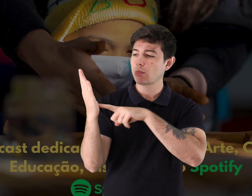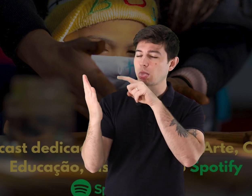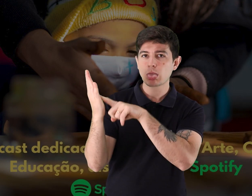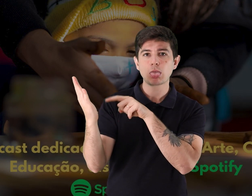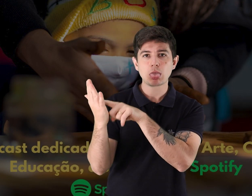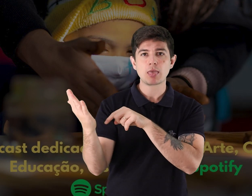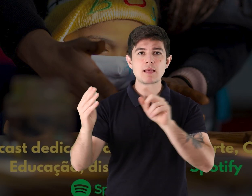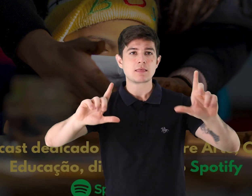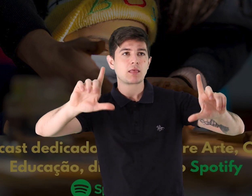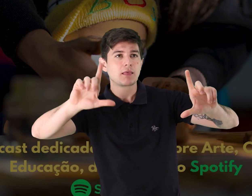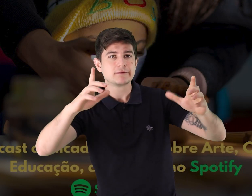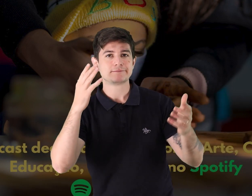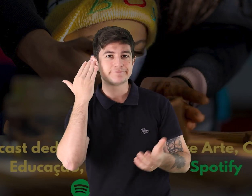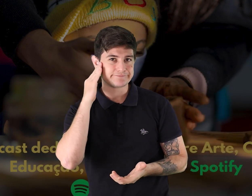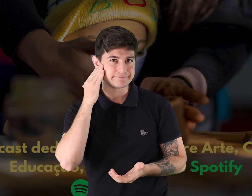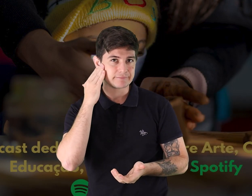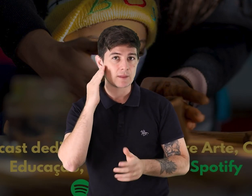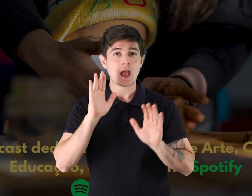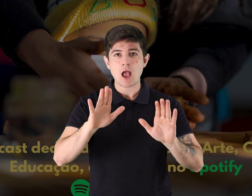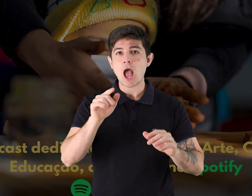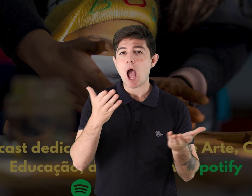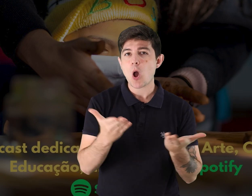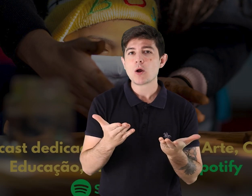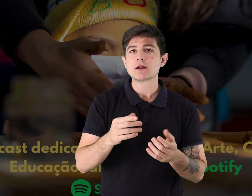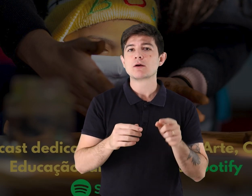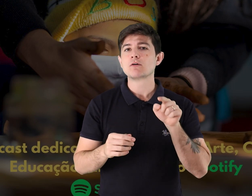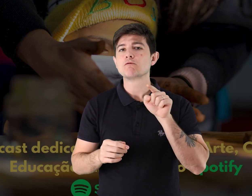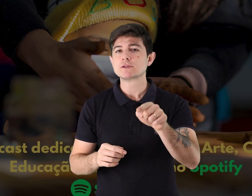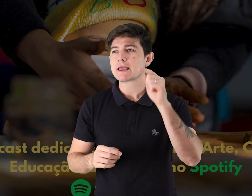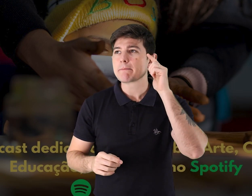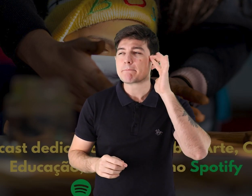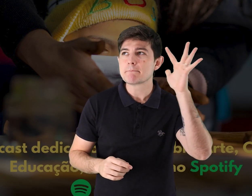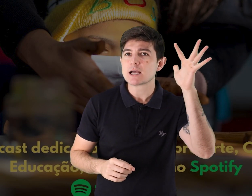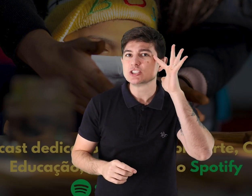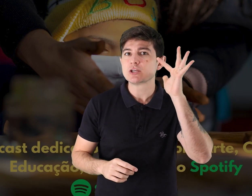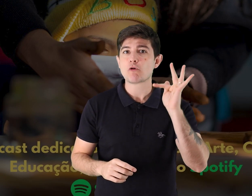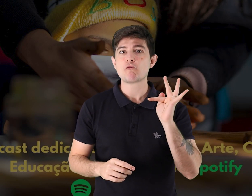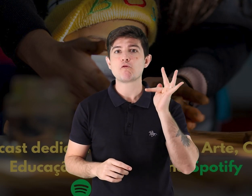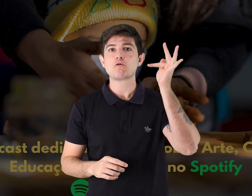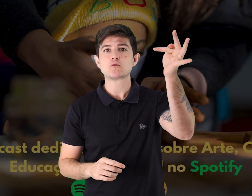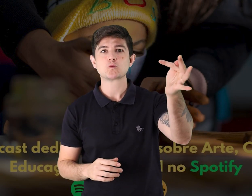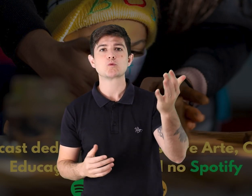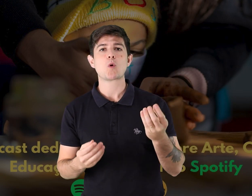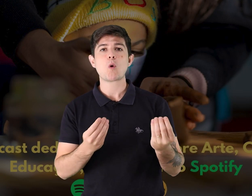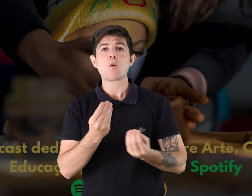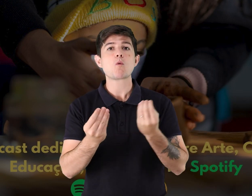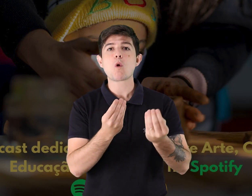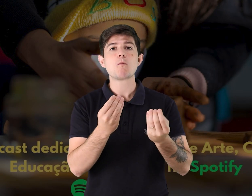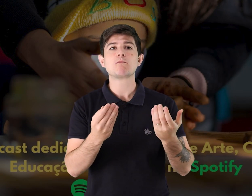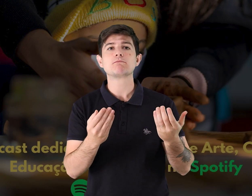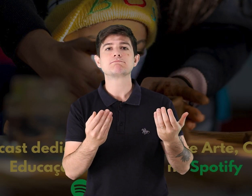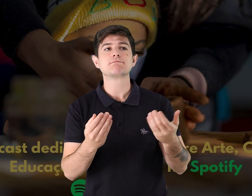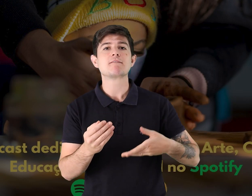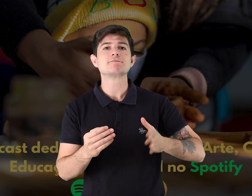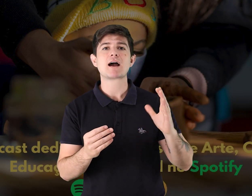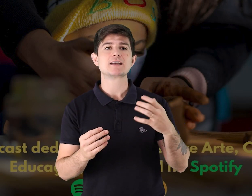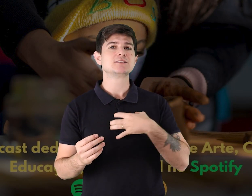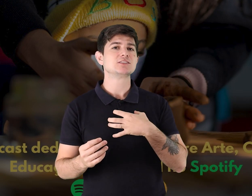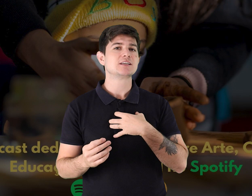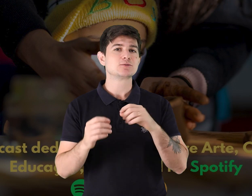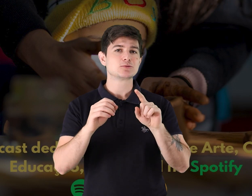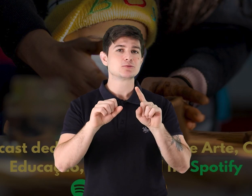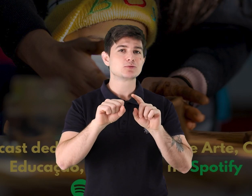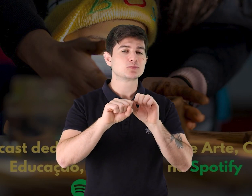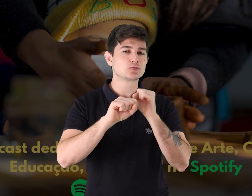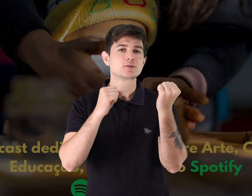olhar pelo outro. Então imagine o que será a sociedade daqui a alguns anos, se nós